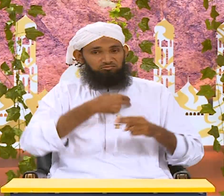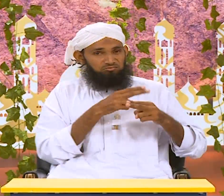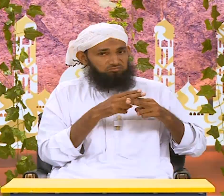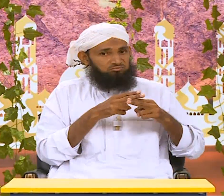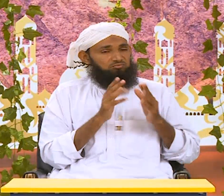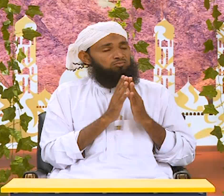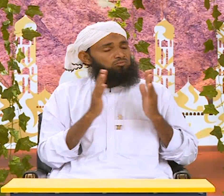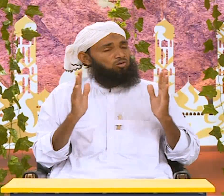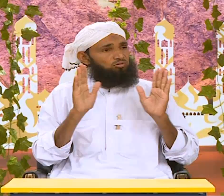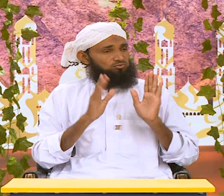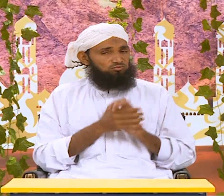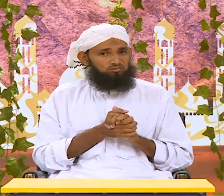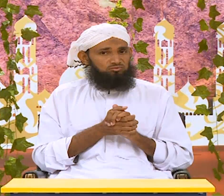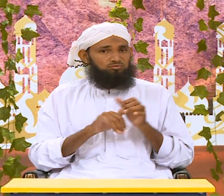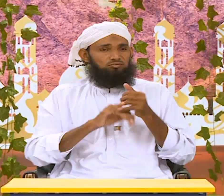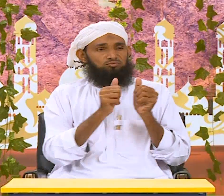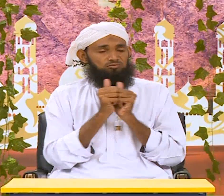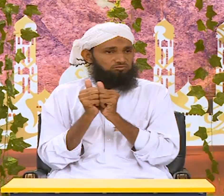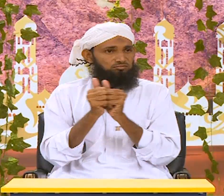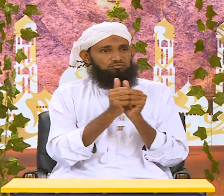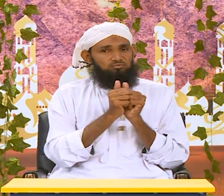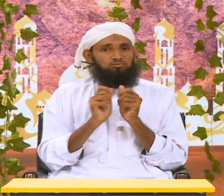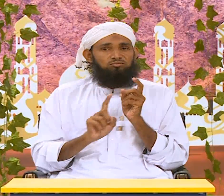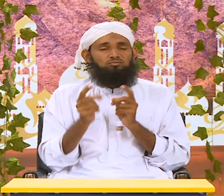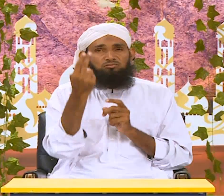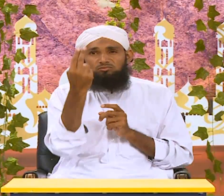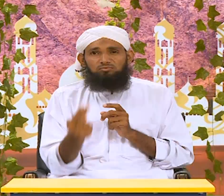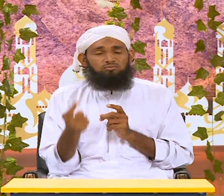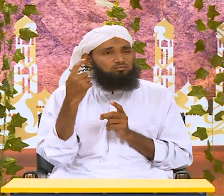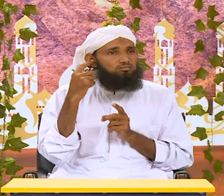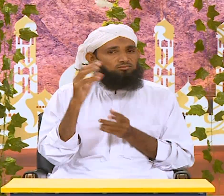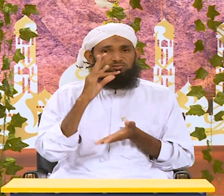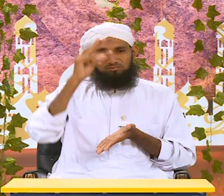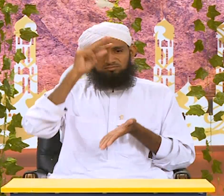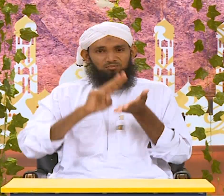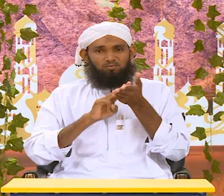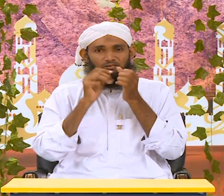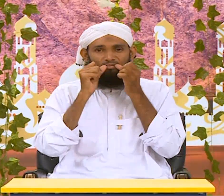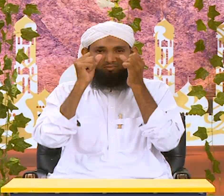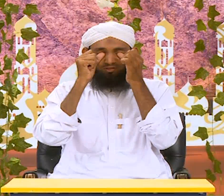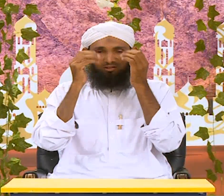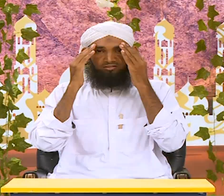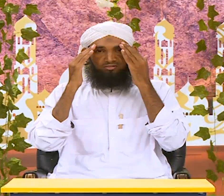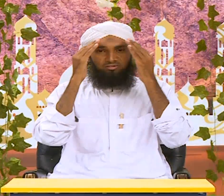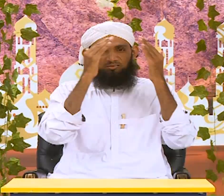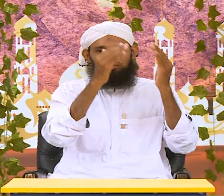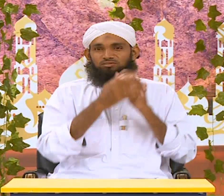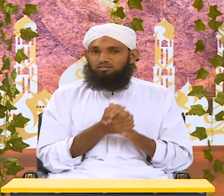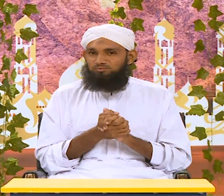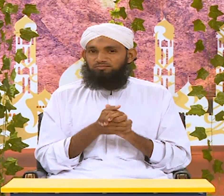بسر فرماتے ہیں۔ عاشق زار کی تشویش سن کر سرکار علی وقار مکی مدنی تاجدار صلی اللہ علیہ وآلہ وصحبہ وسلم